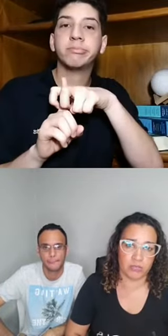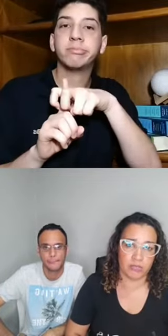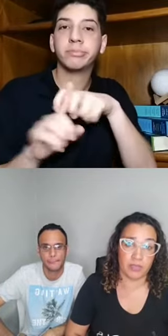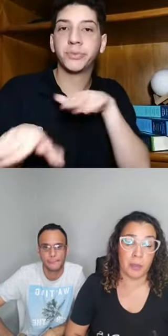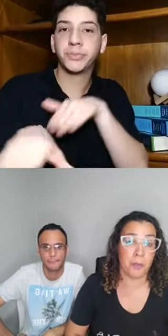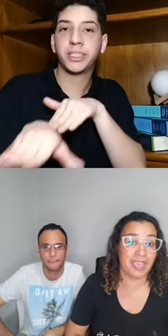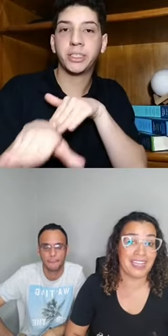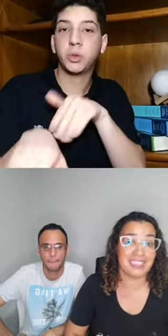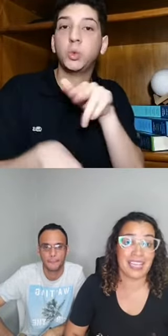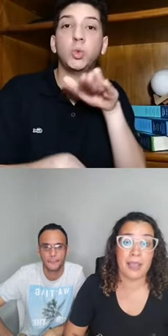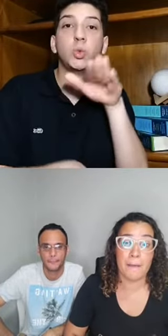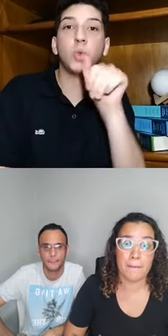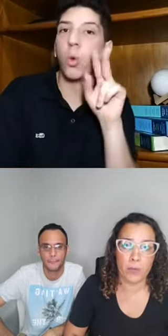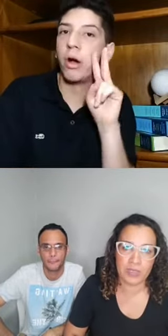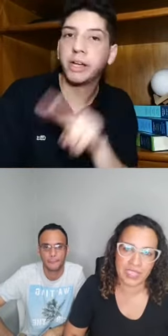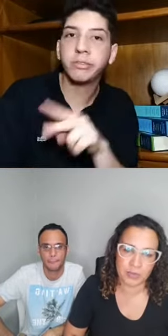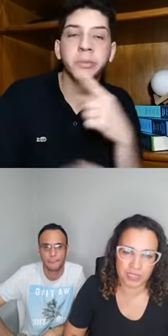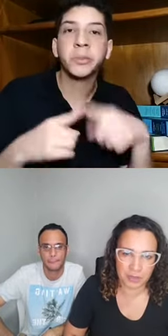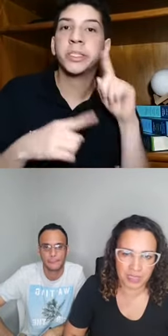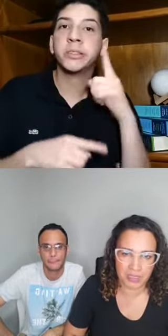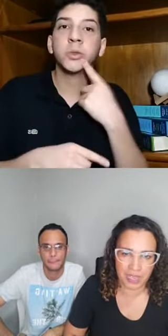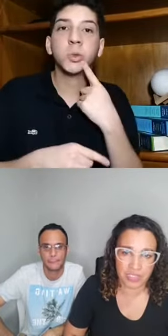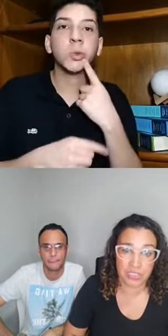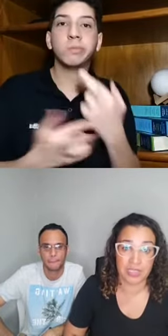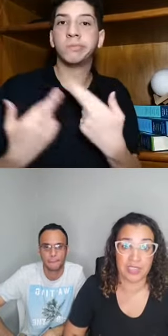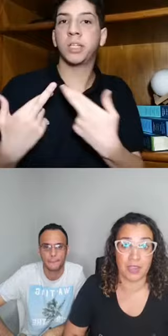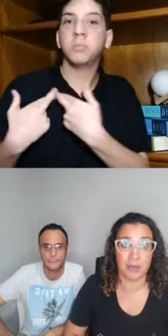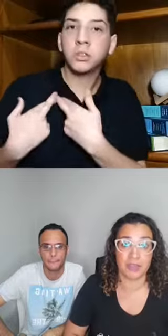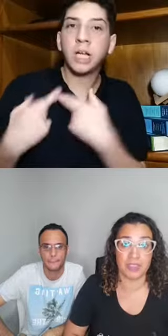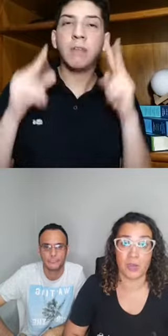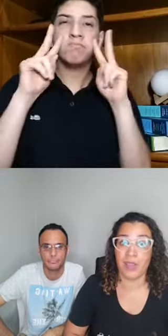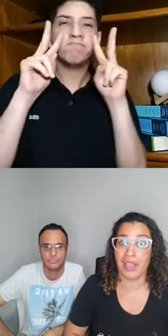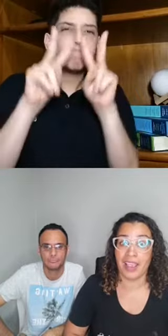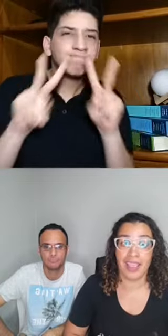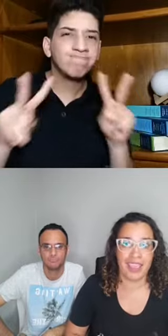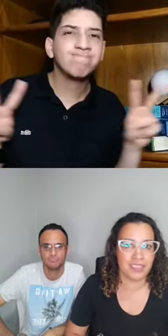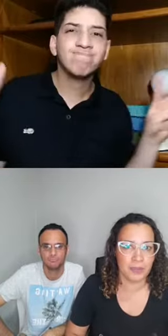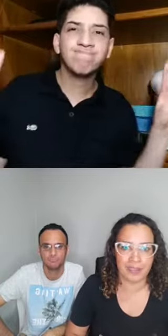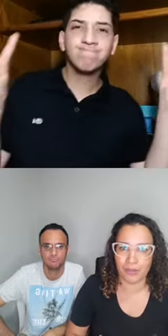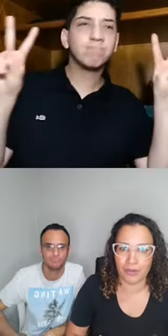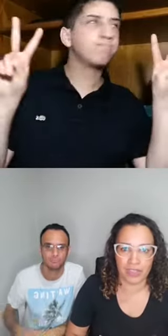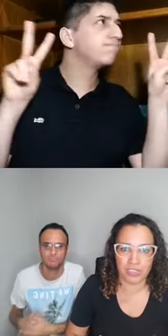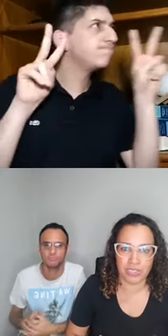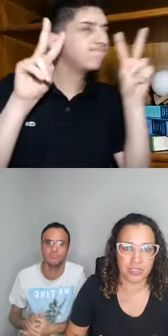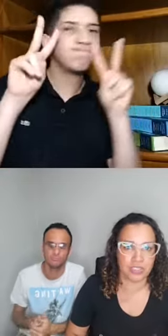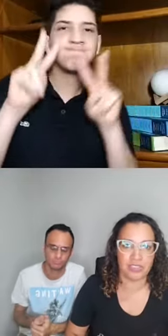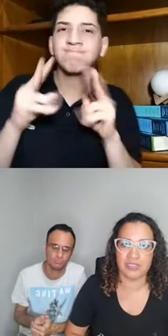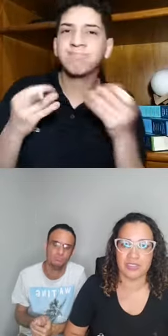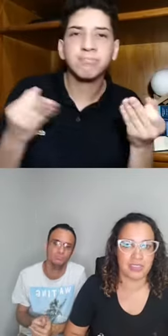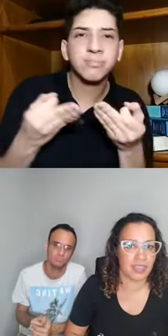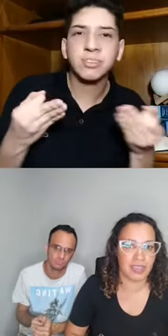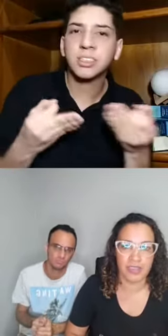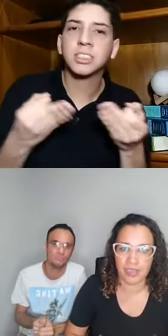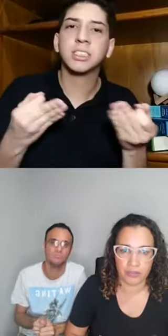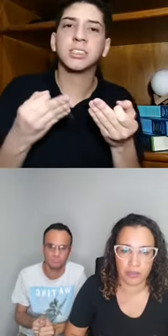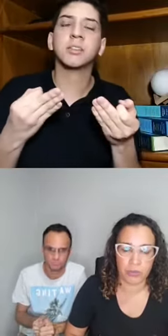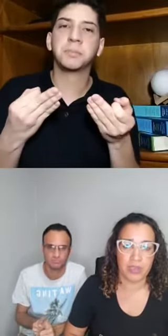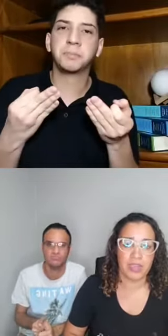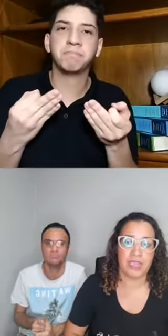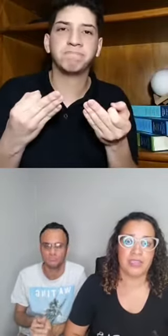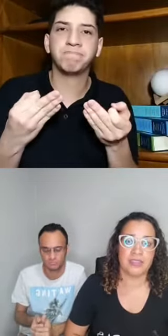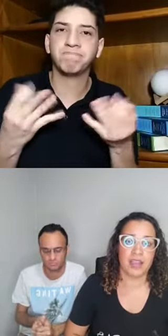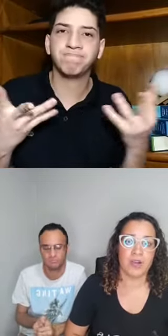trânsito. Porque eles têm muita responsabilidade, eles têm uma visão espetacular, gente. Assim,